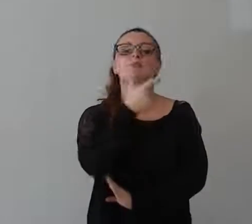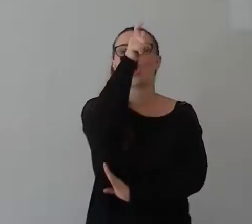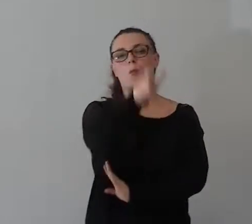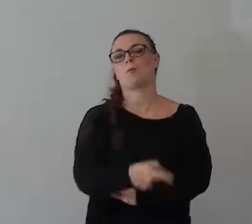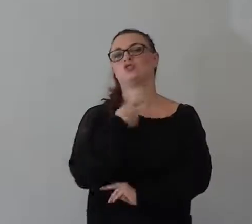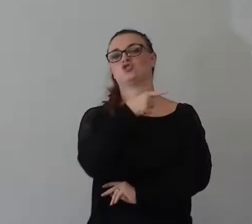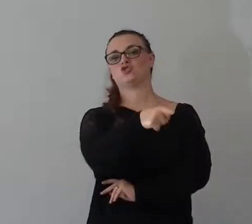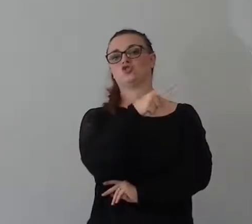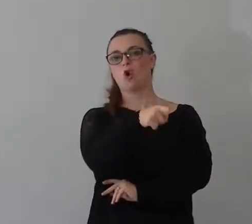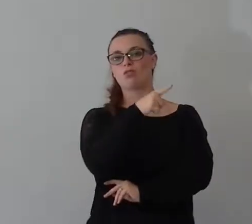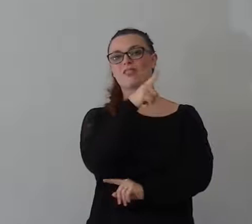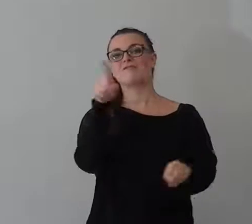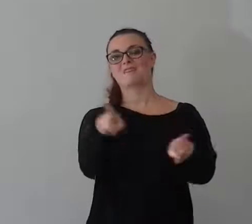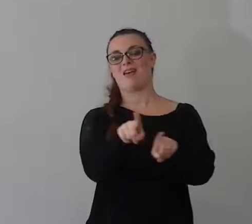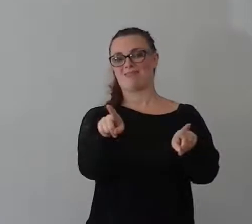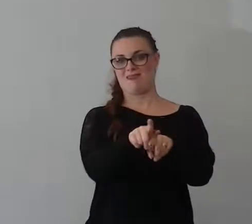Cristo.